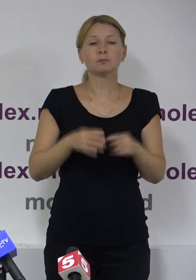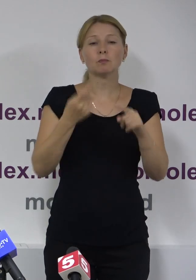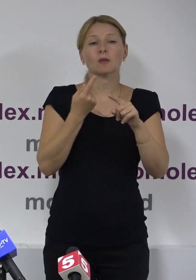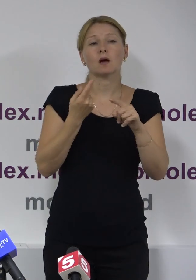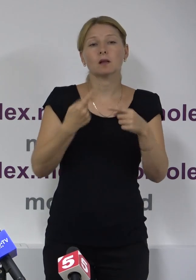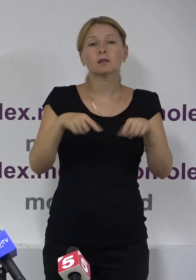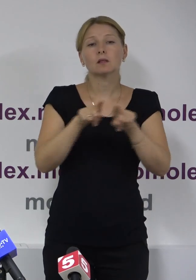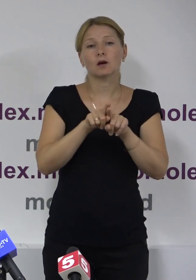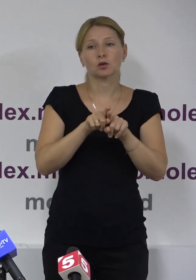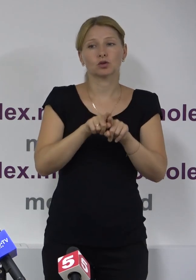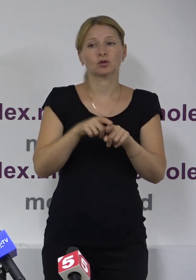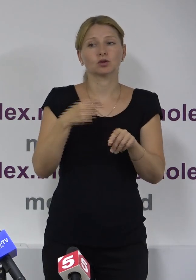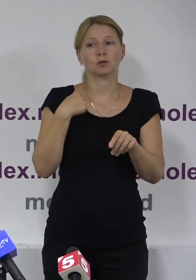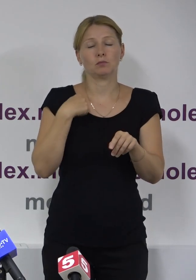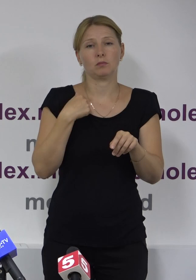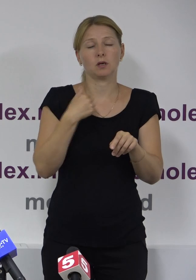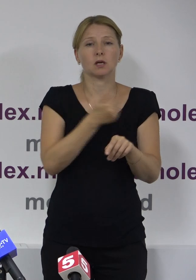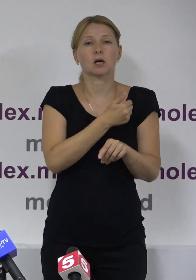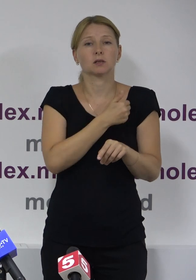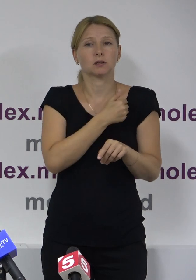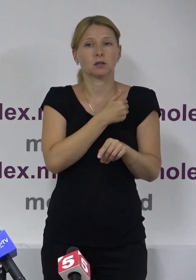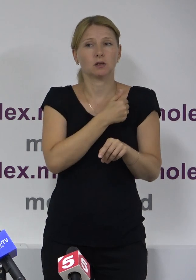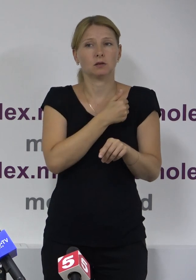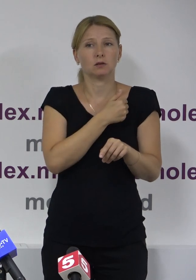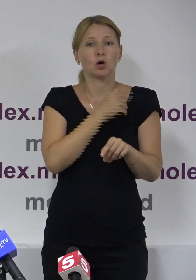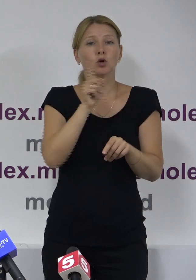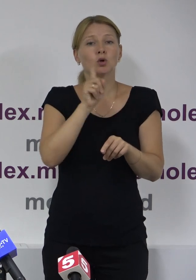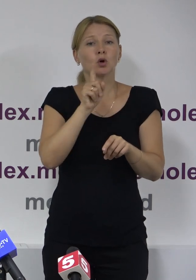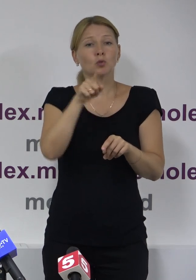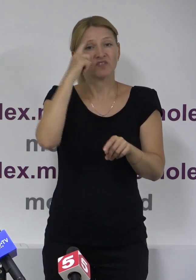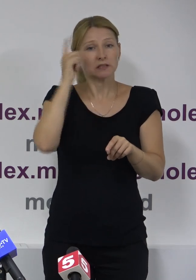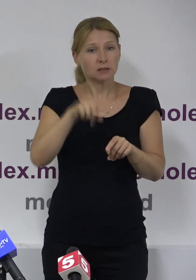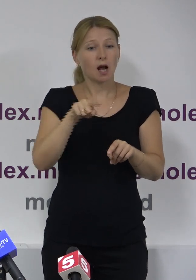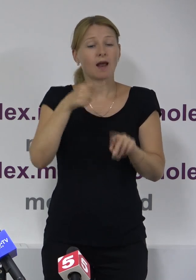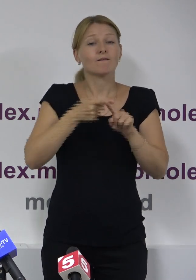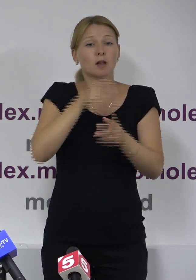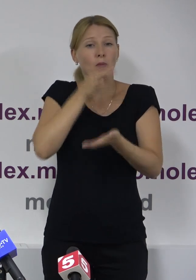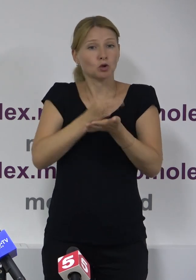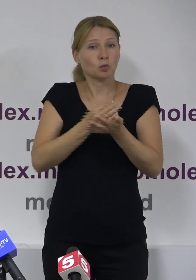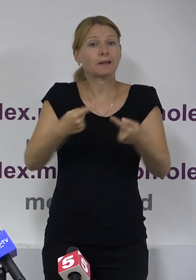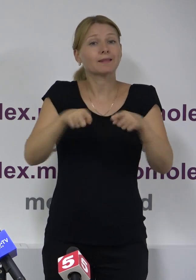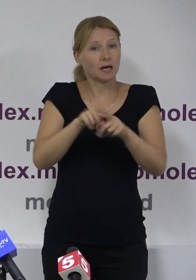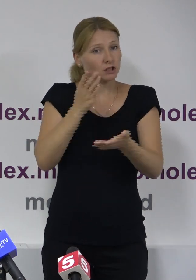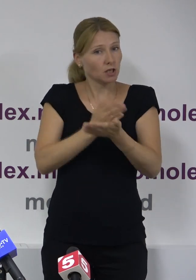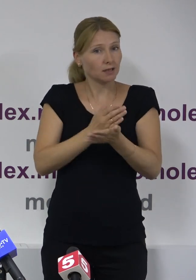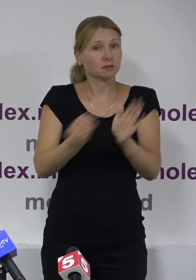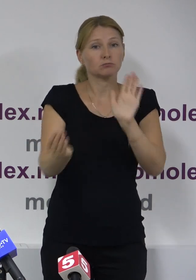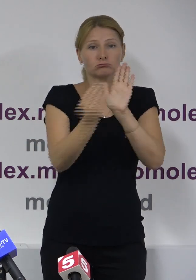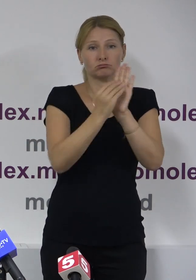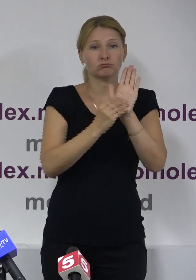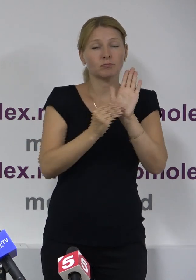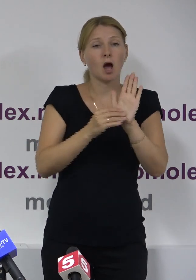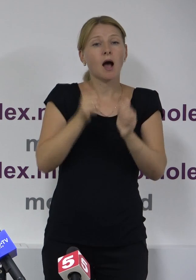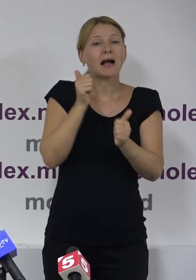și activitatea potențialilor concurenți electorali la această etapă, sau competitorii electorali. În primul rând, trebuie să